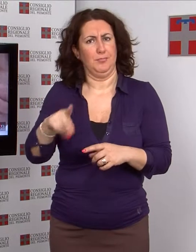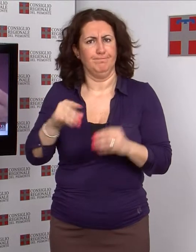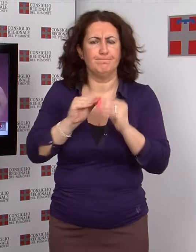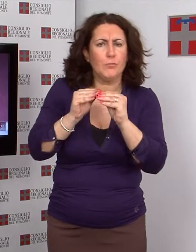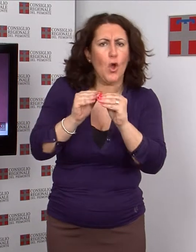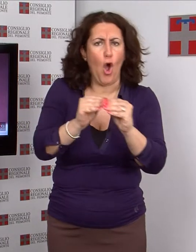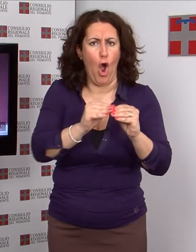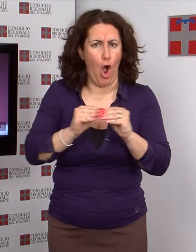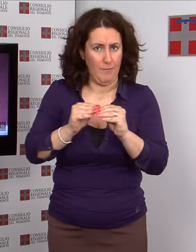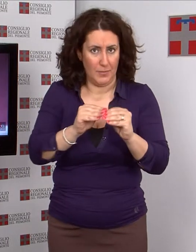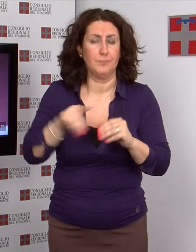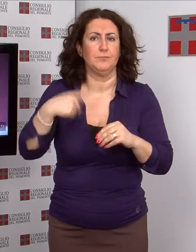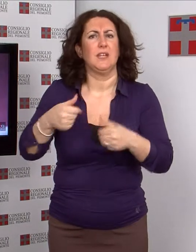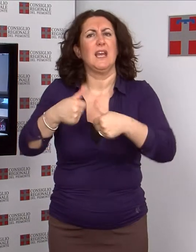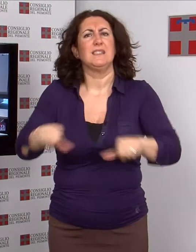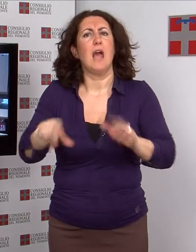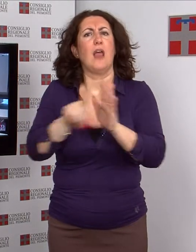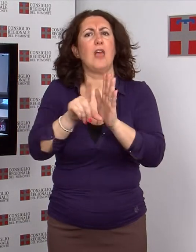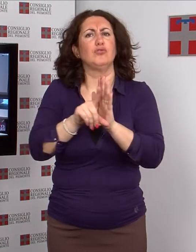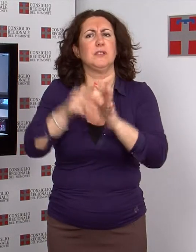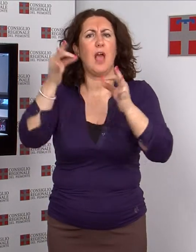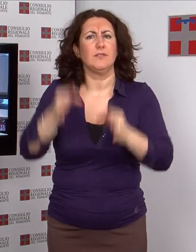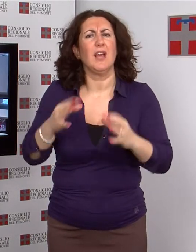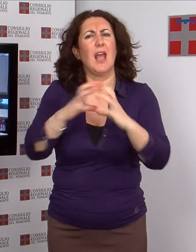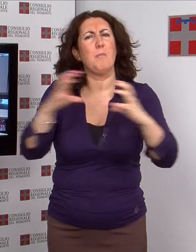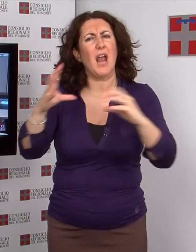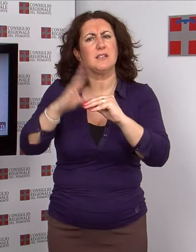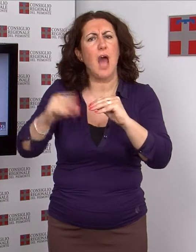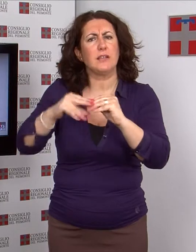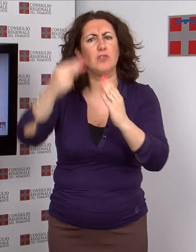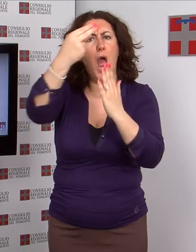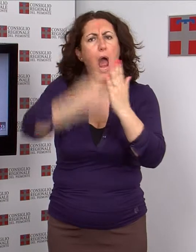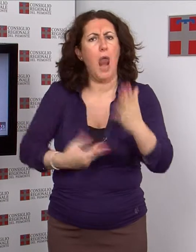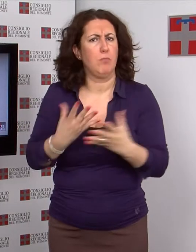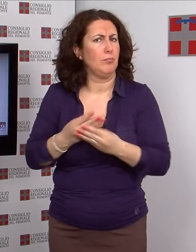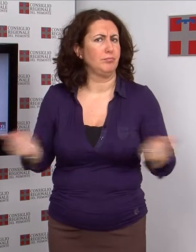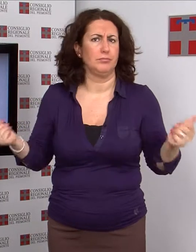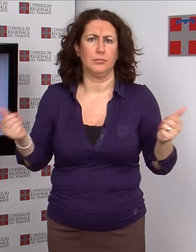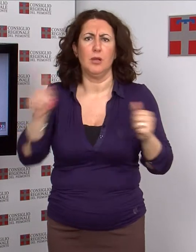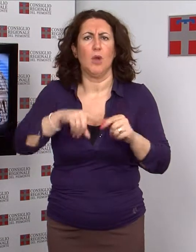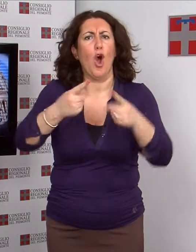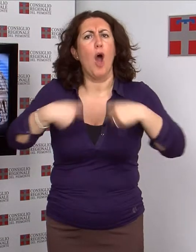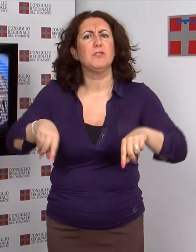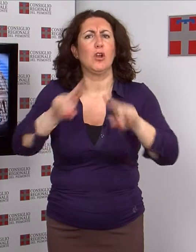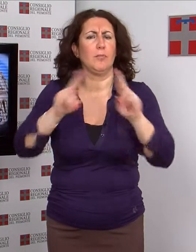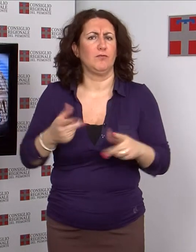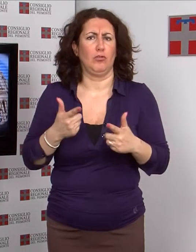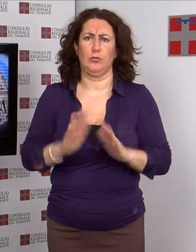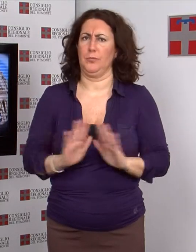aprile in sede legislativa scompare L'album delle imprese artigiane sono soppresse le commissioni provinciali Festa della Liberazione